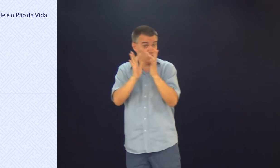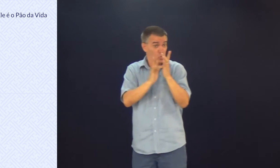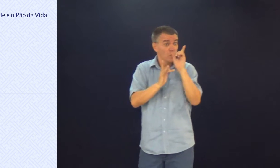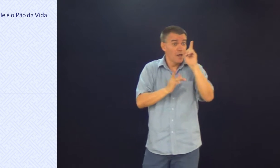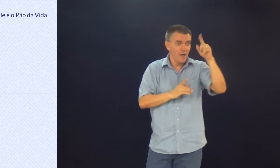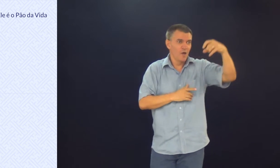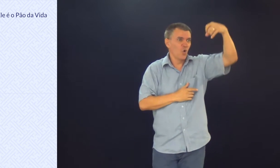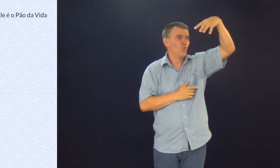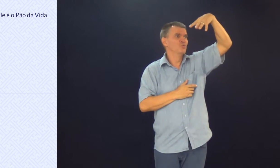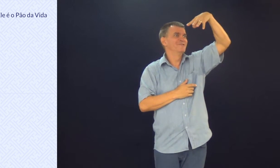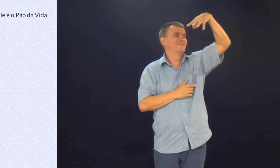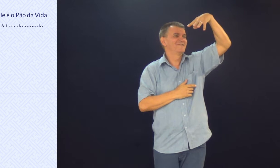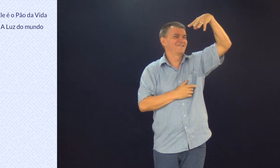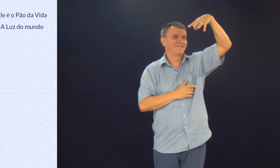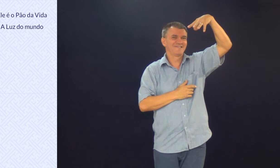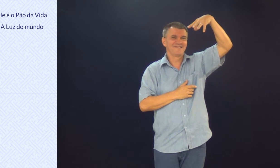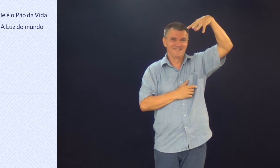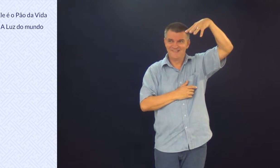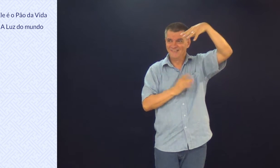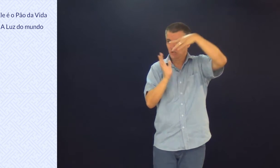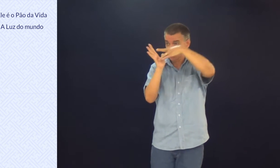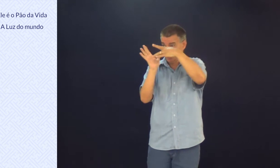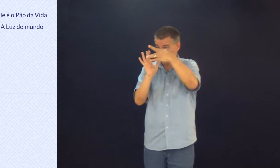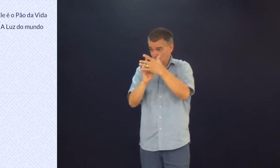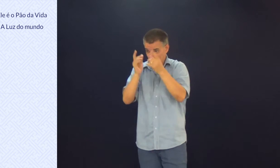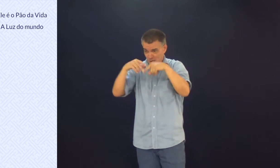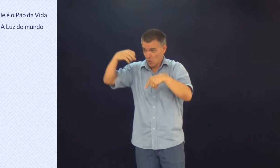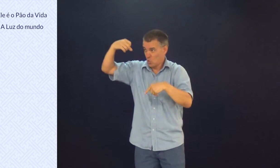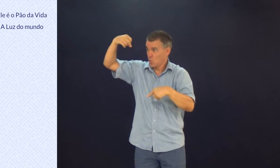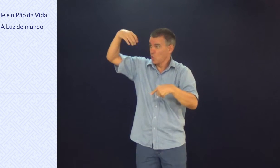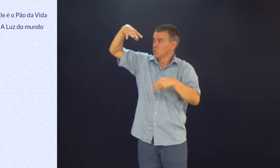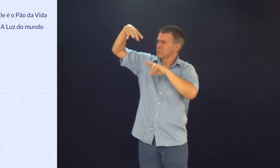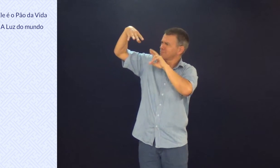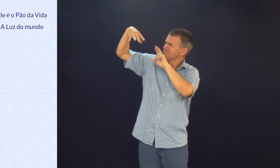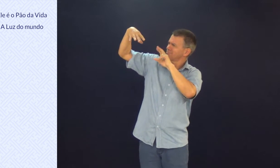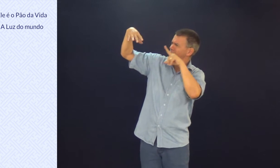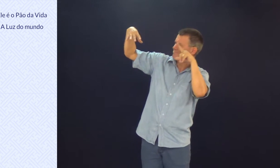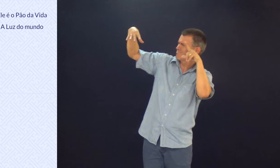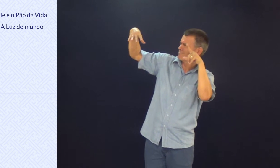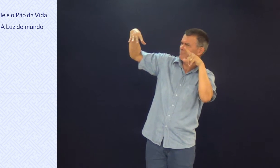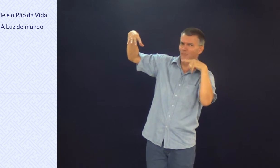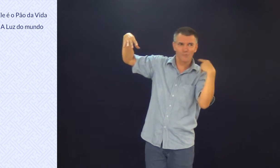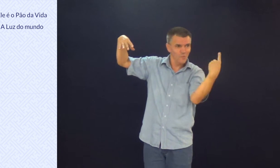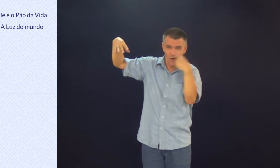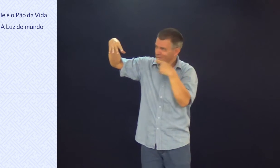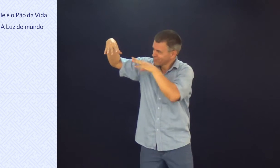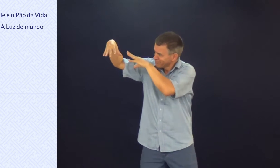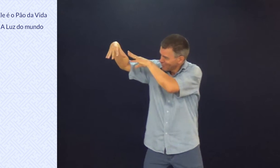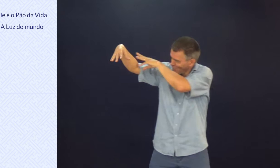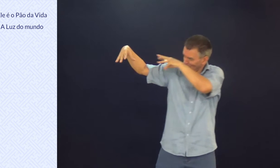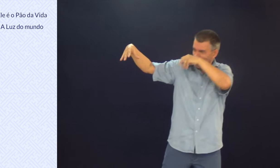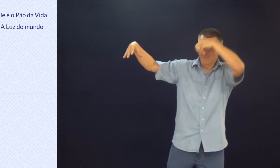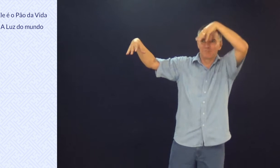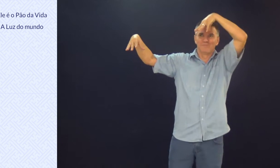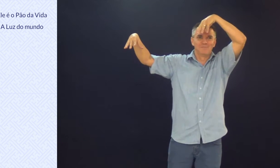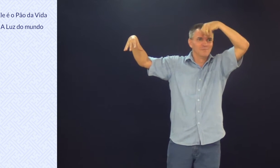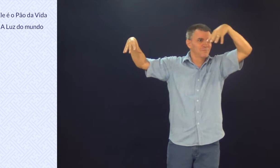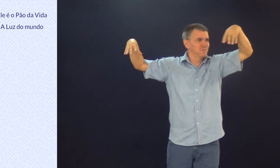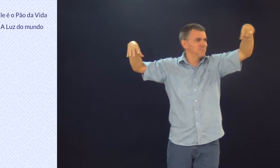jesus é a luz do mundo josé luz e